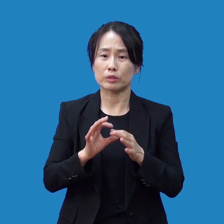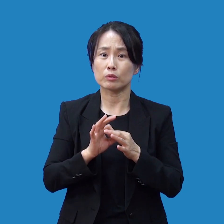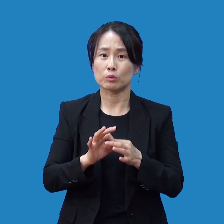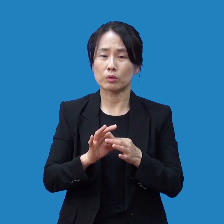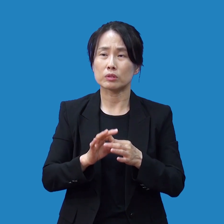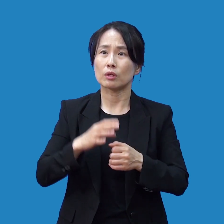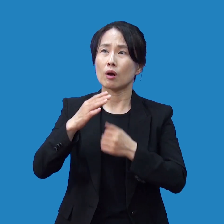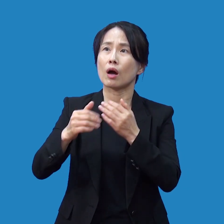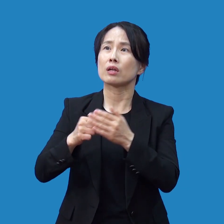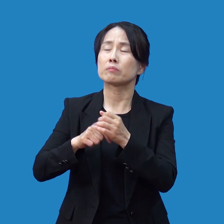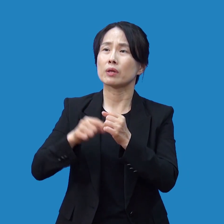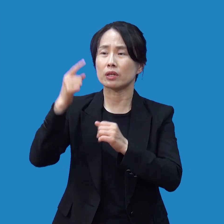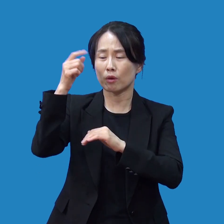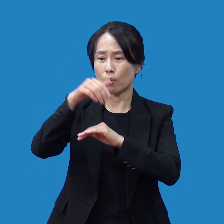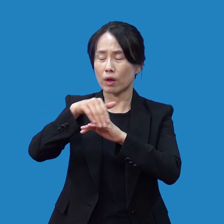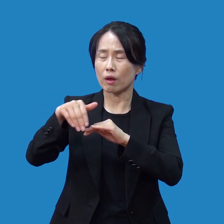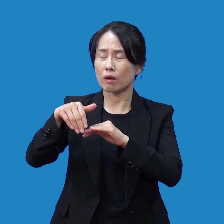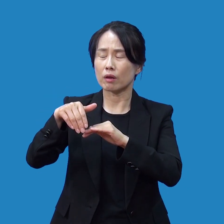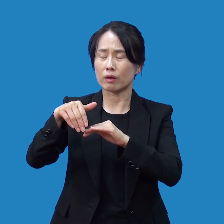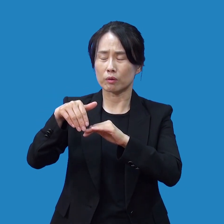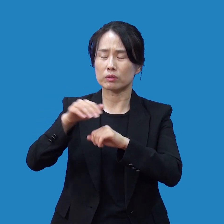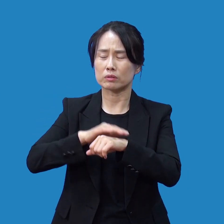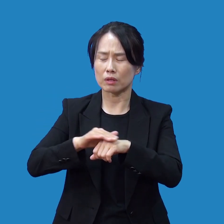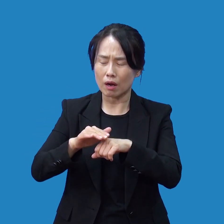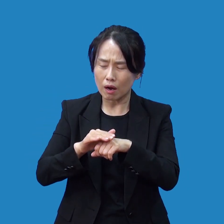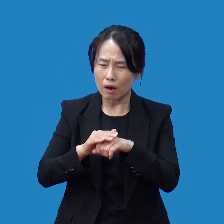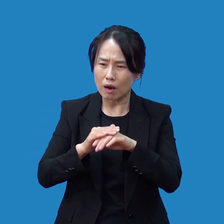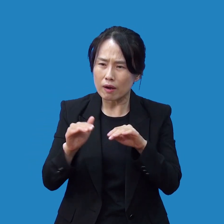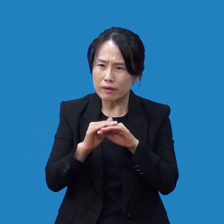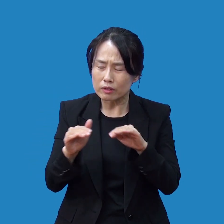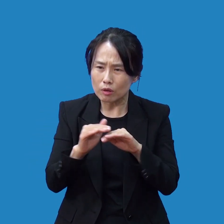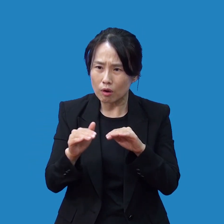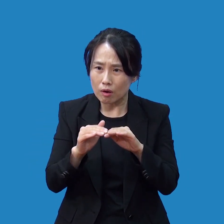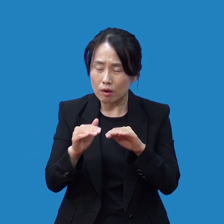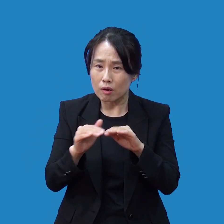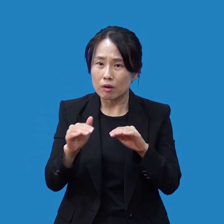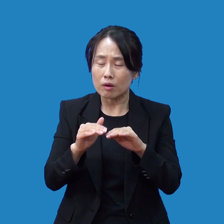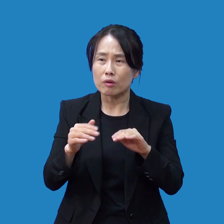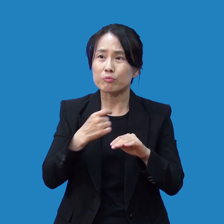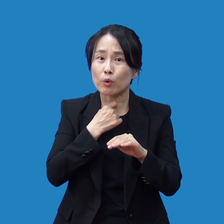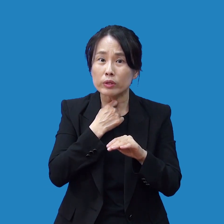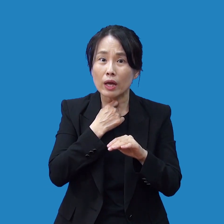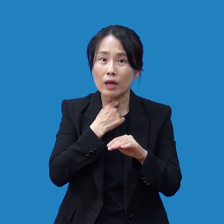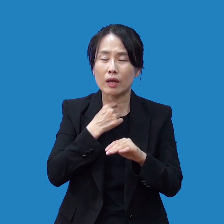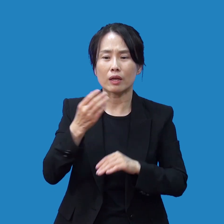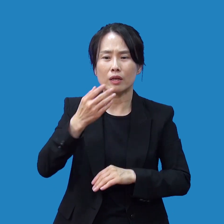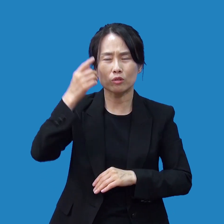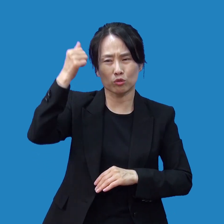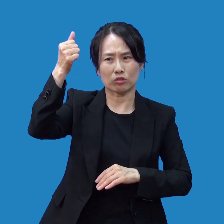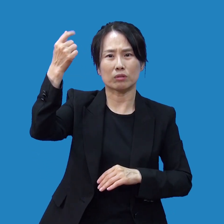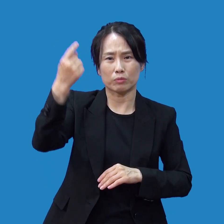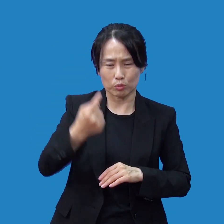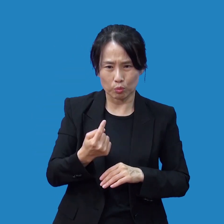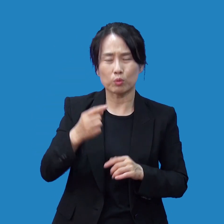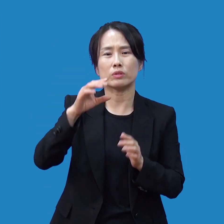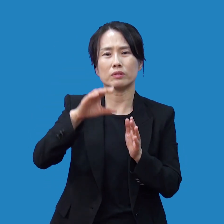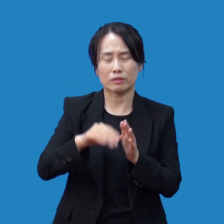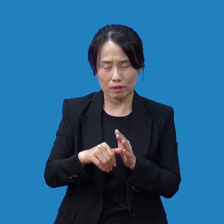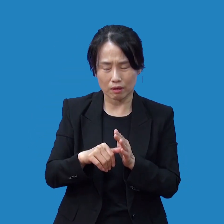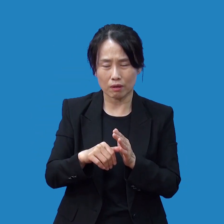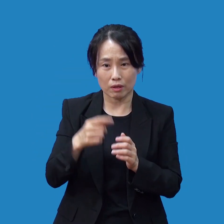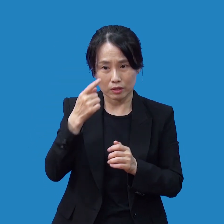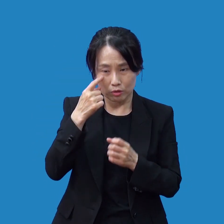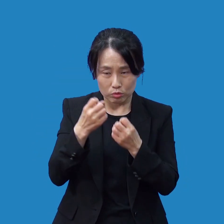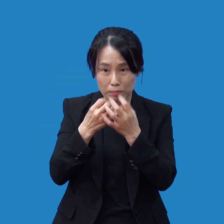하나의 실로 꿰뚫기 위해서는 우리에게 성령님의 조명이 필요합니다. 바로 성령께서는 우리의